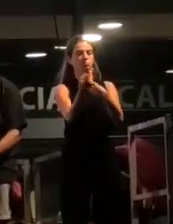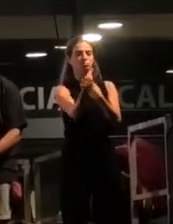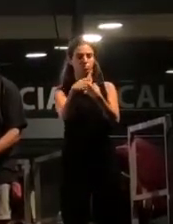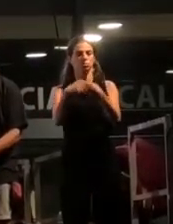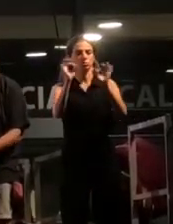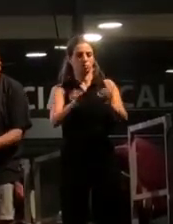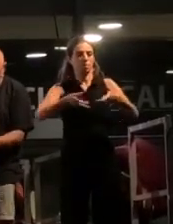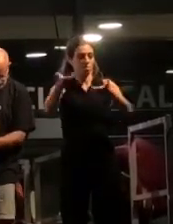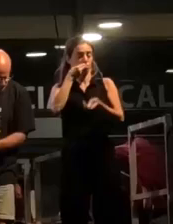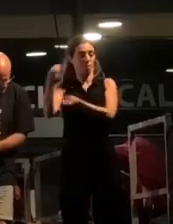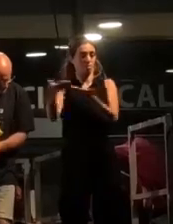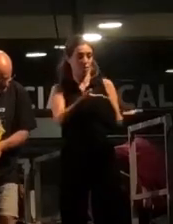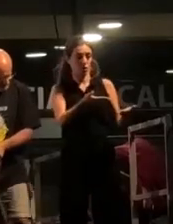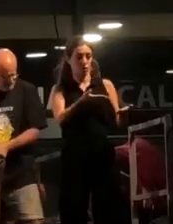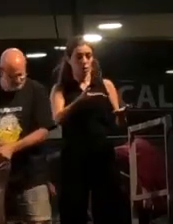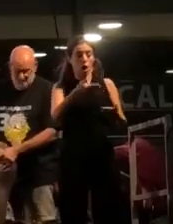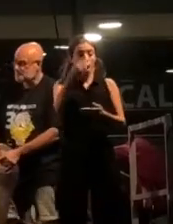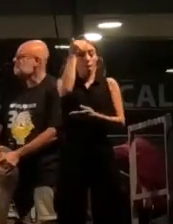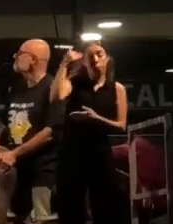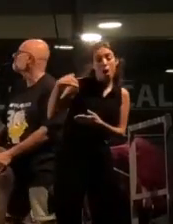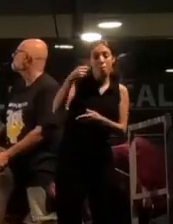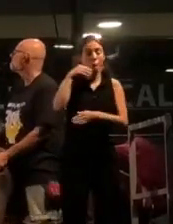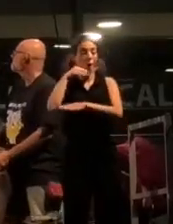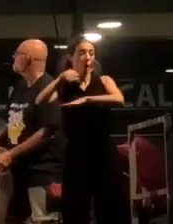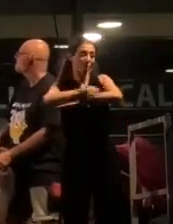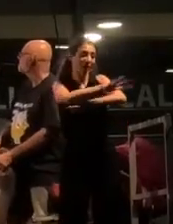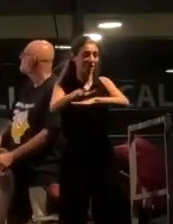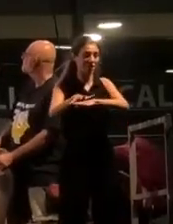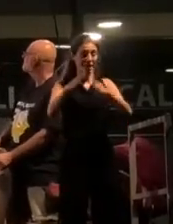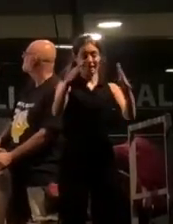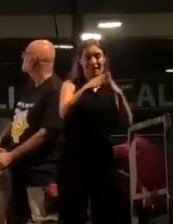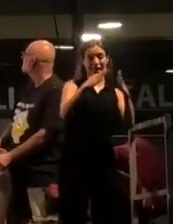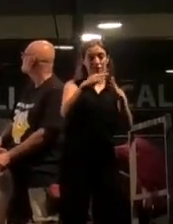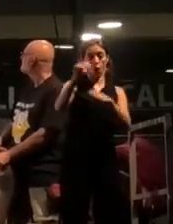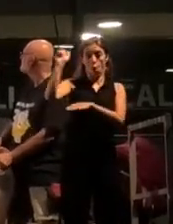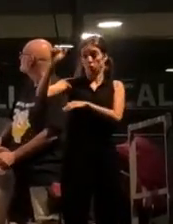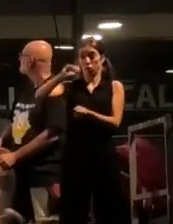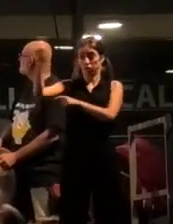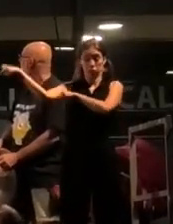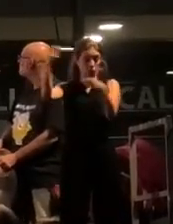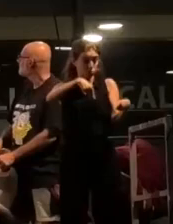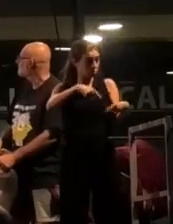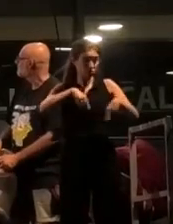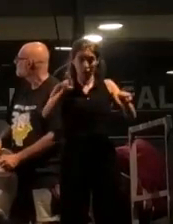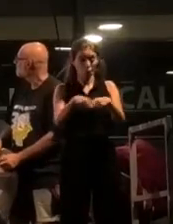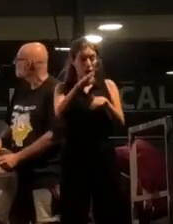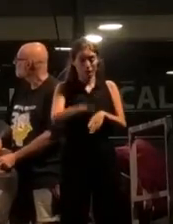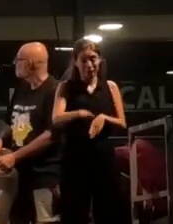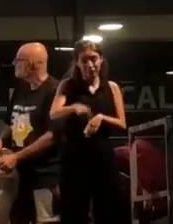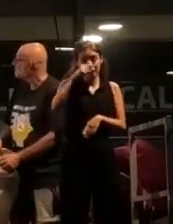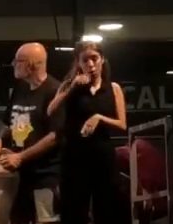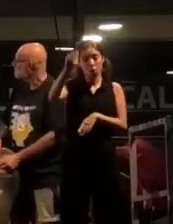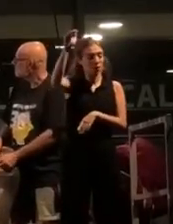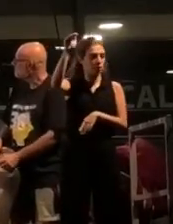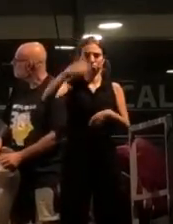benvinguda. Vilera o marinera, de casa o forastera, petita o